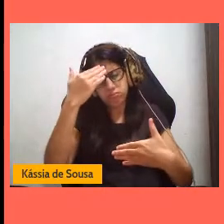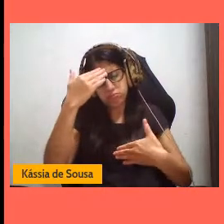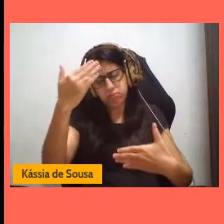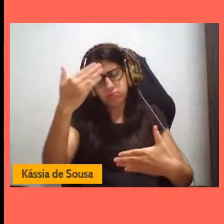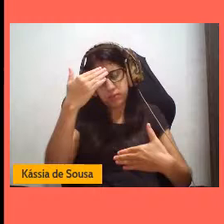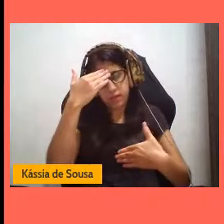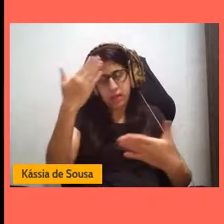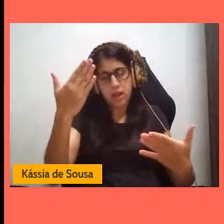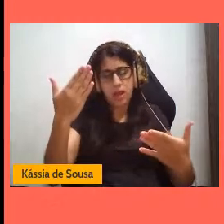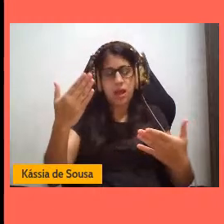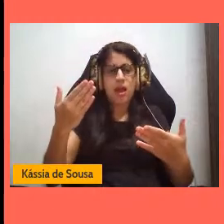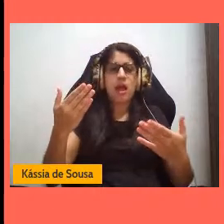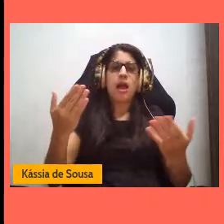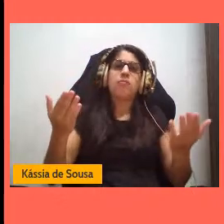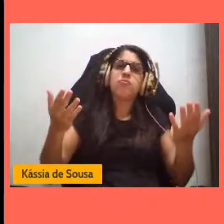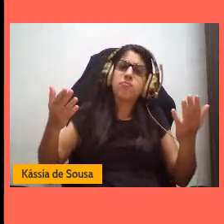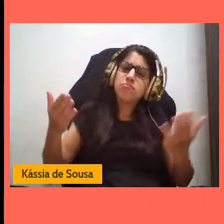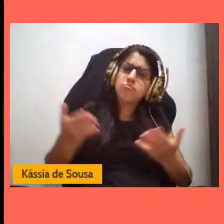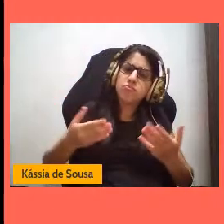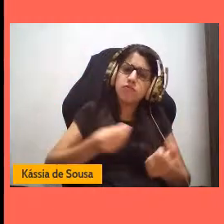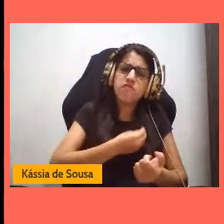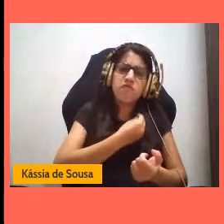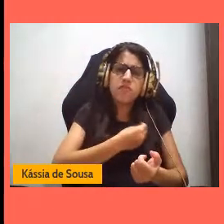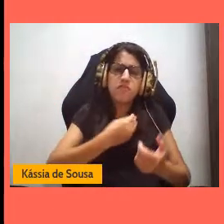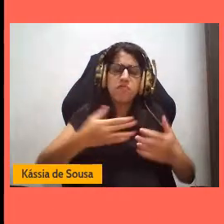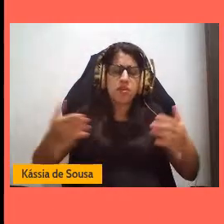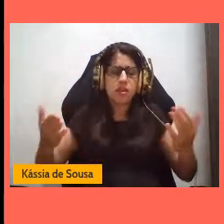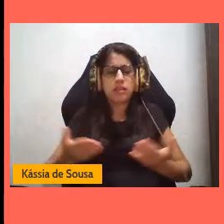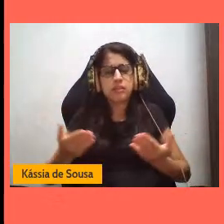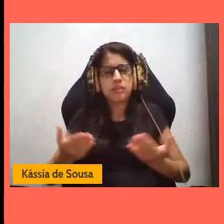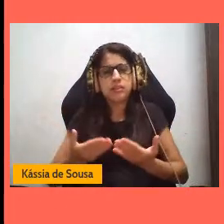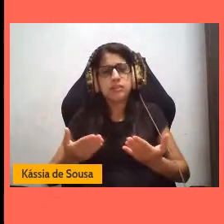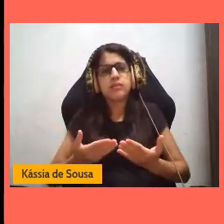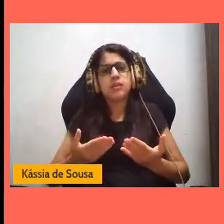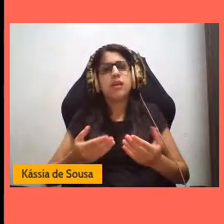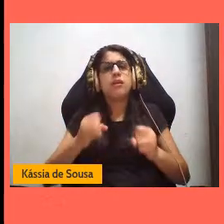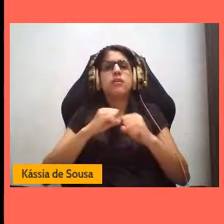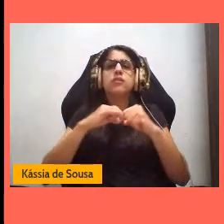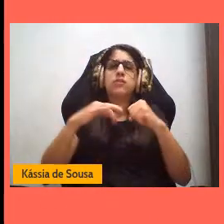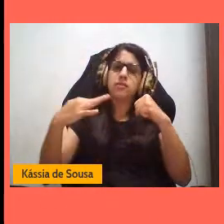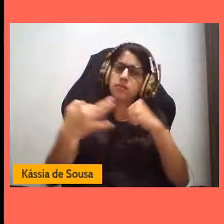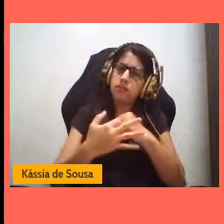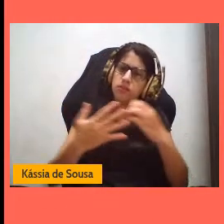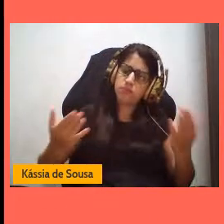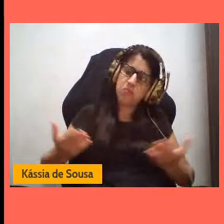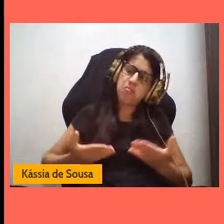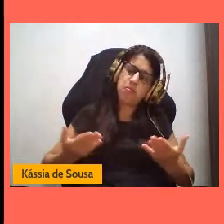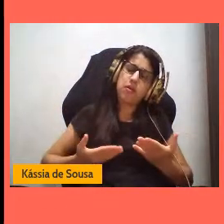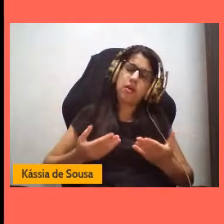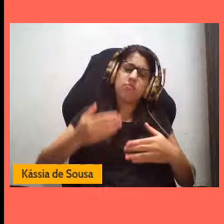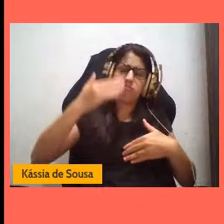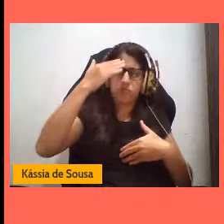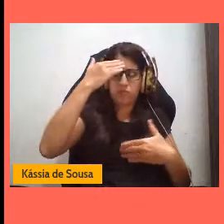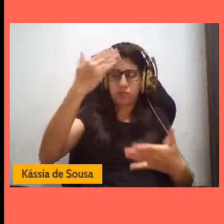pela oportunidade de estar vivendo isso na universidade, nesse momento em que nós estamos, porque eu acho que é, para nós também, um momento